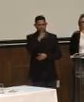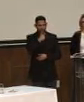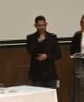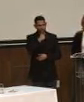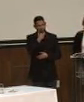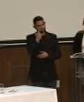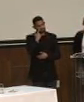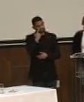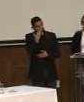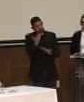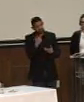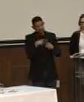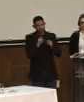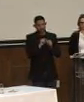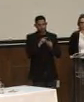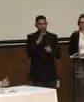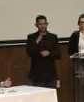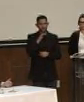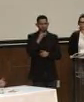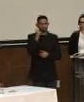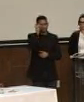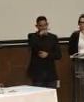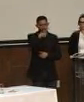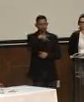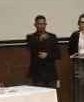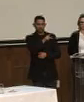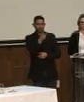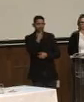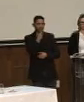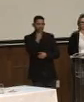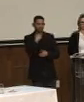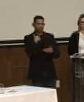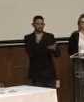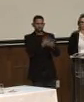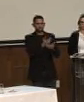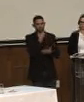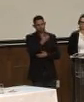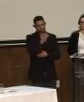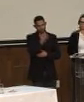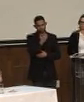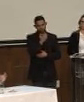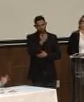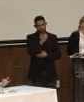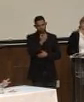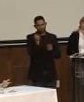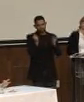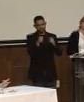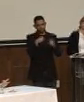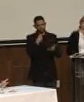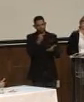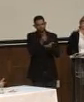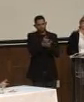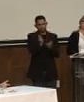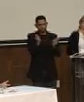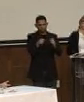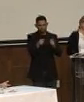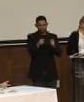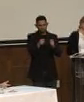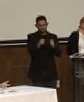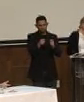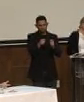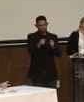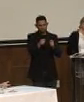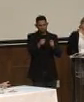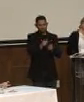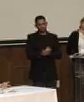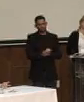ver. Agora fica difícil. Agora, como o professor disse, até dezembro, é possível pagar. Não sei se vai se